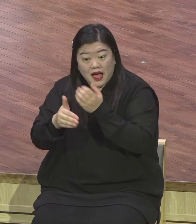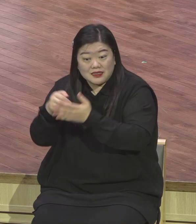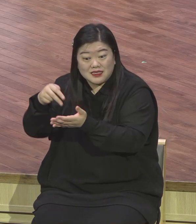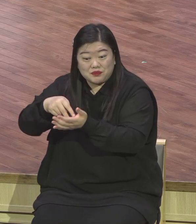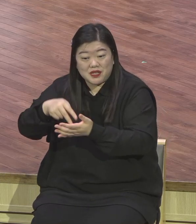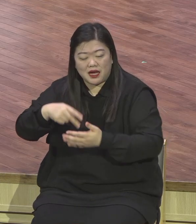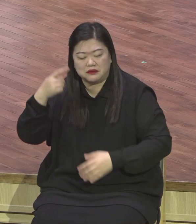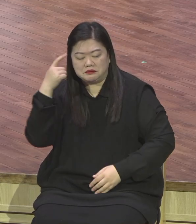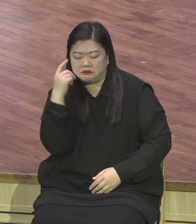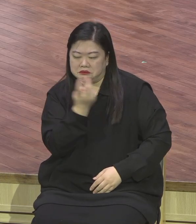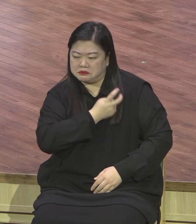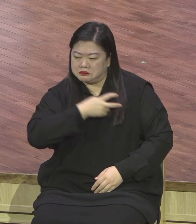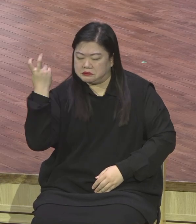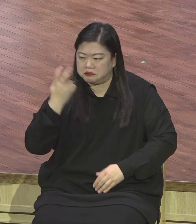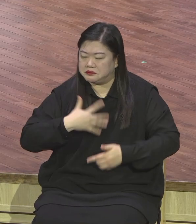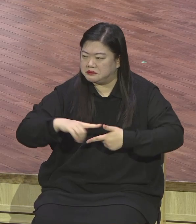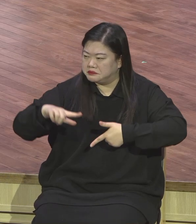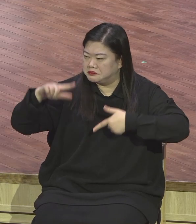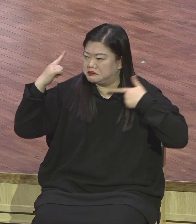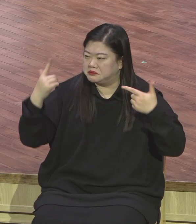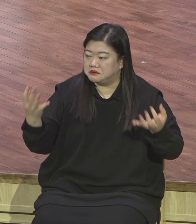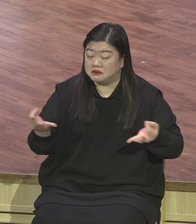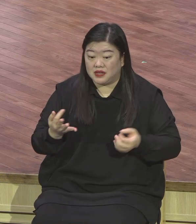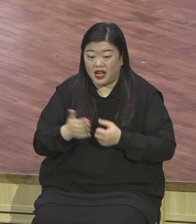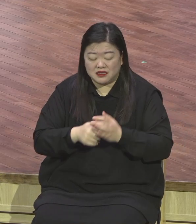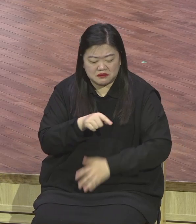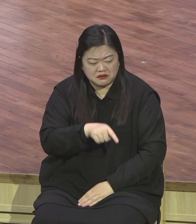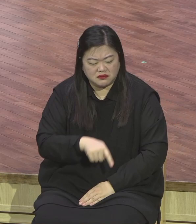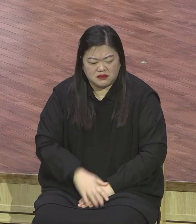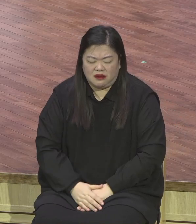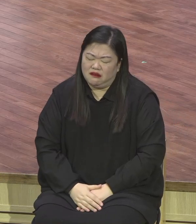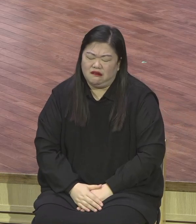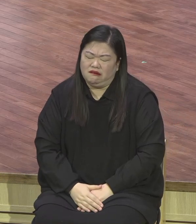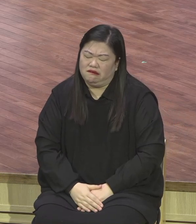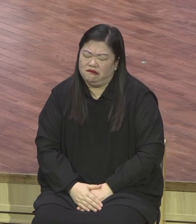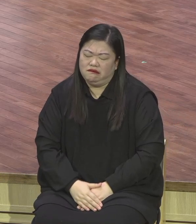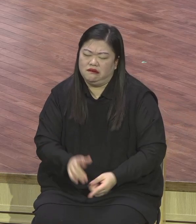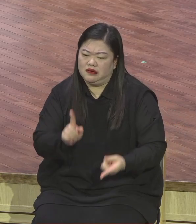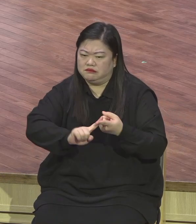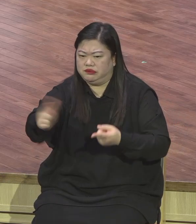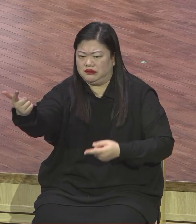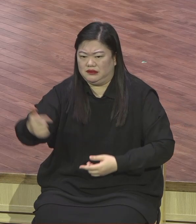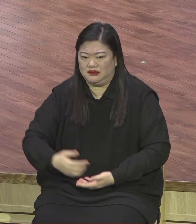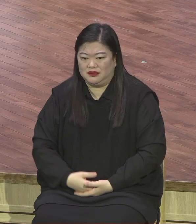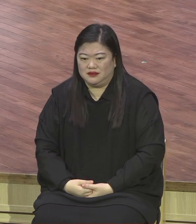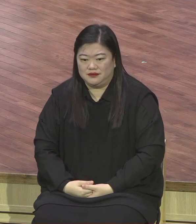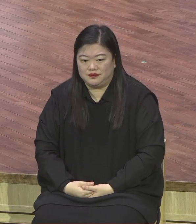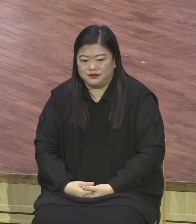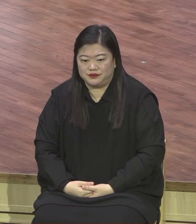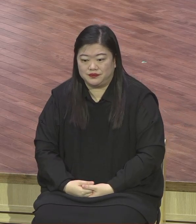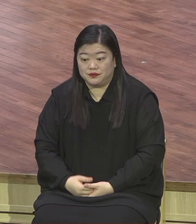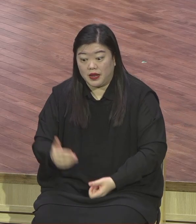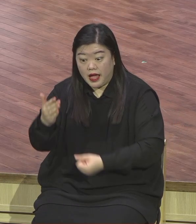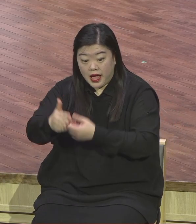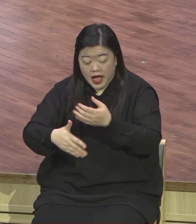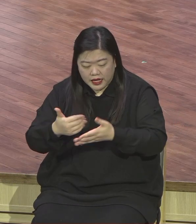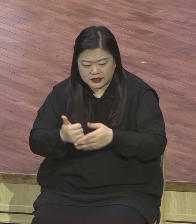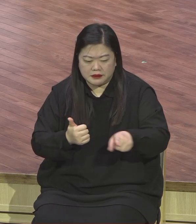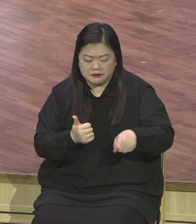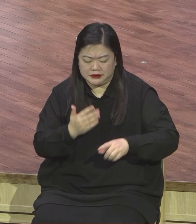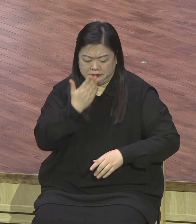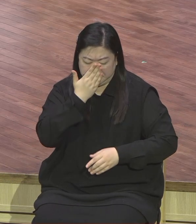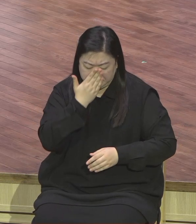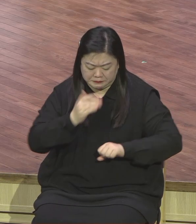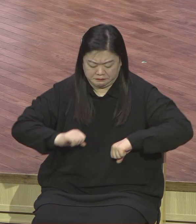하나님 하기 싫어하는 거 억지로 억지로 억지로 잡아당겨가지고 그렇게 하나님의 서시는 체질신가 봐요